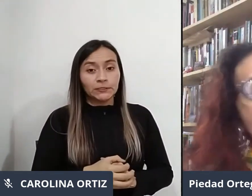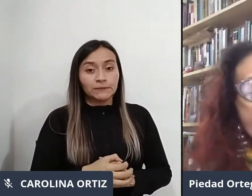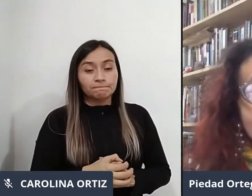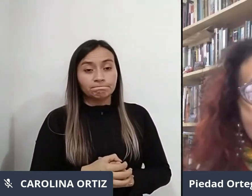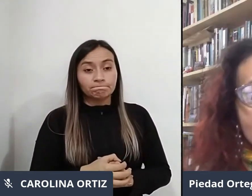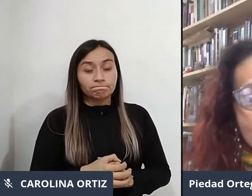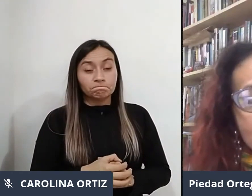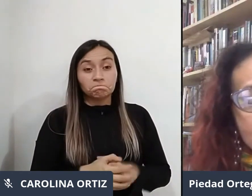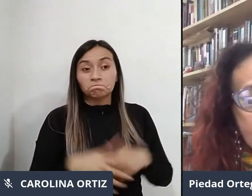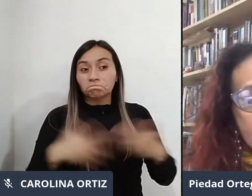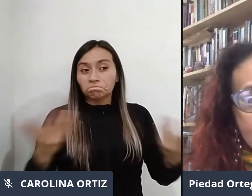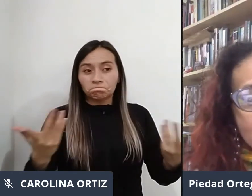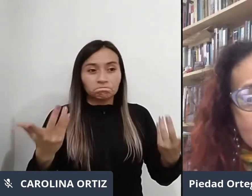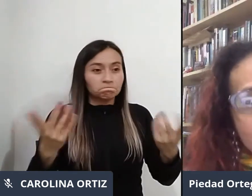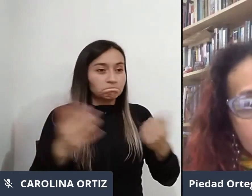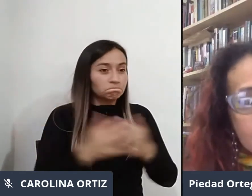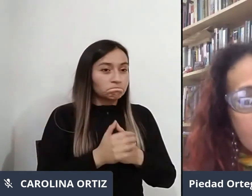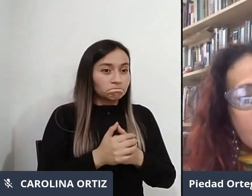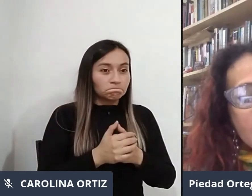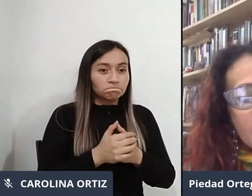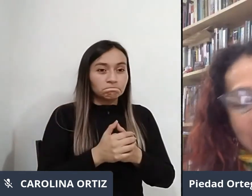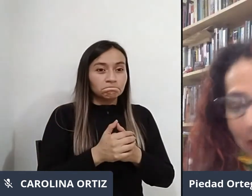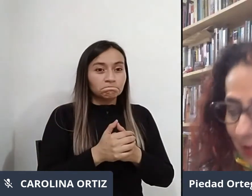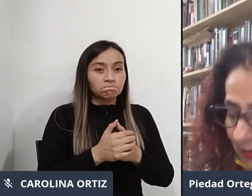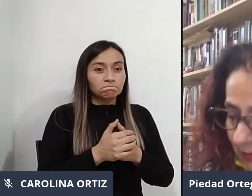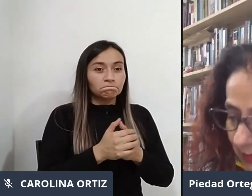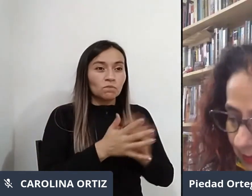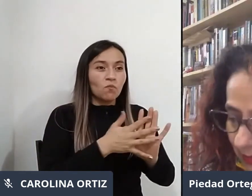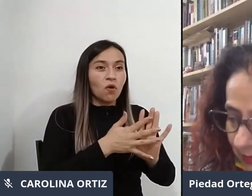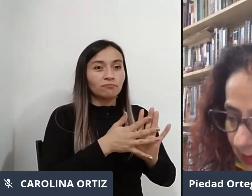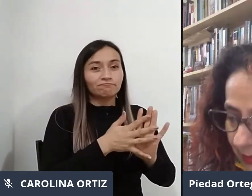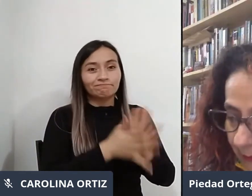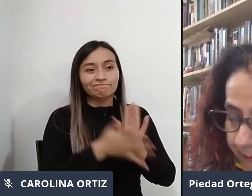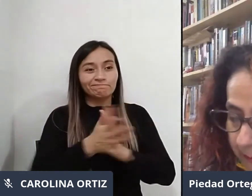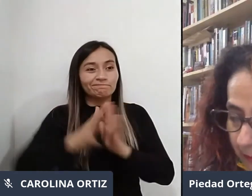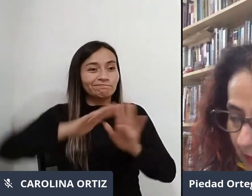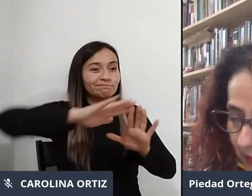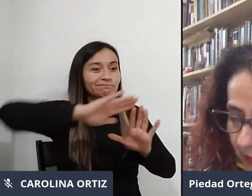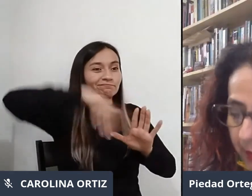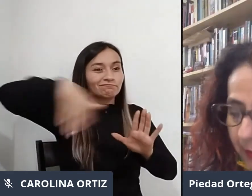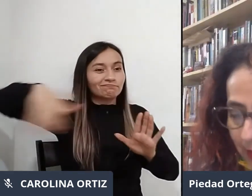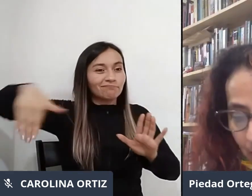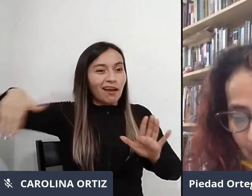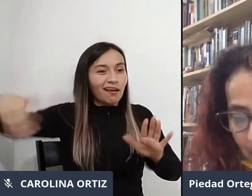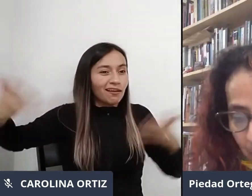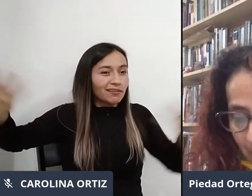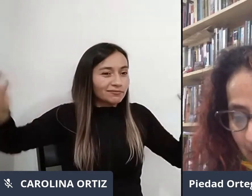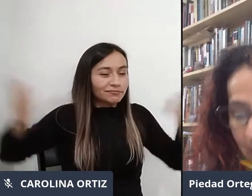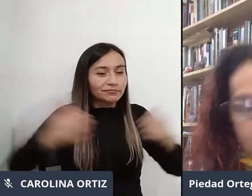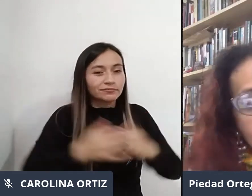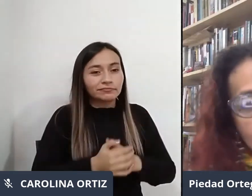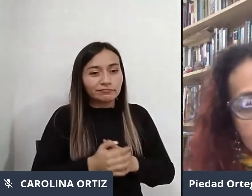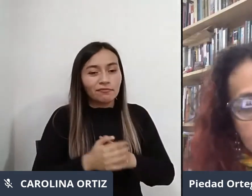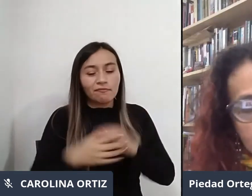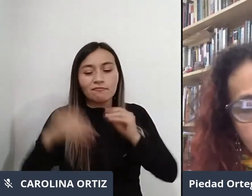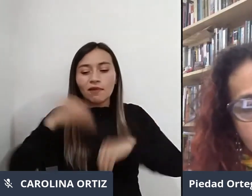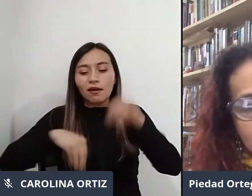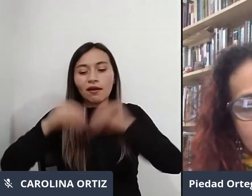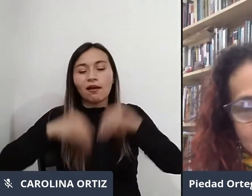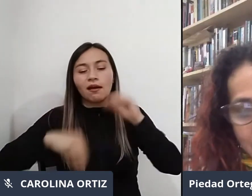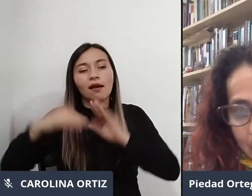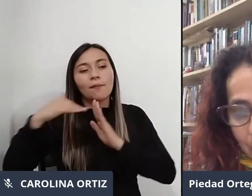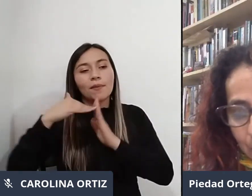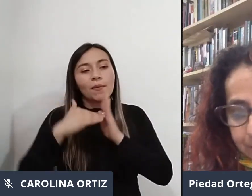de su banalidad, banalizando también esta crisis sanitaria, está implementando estas políticas desde un